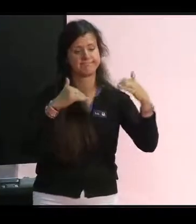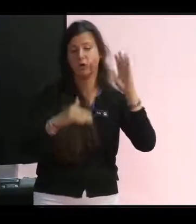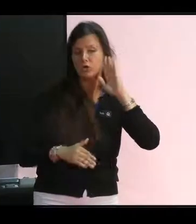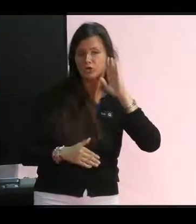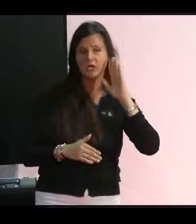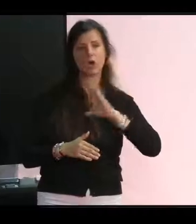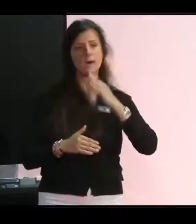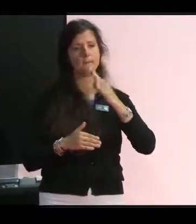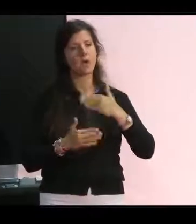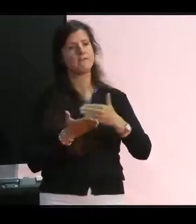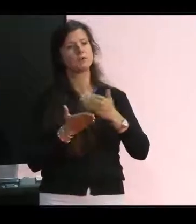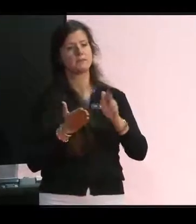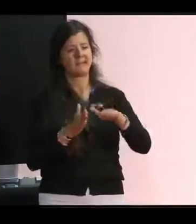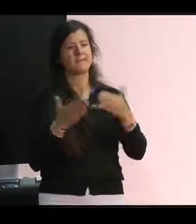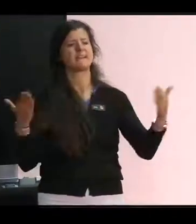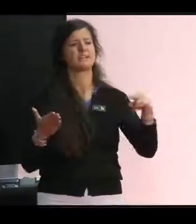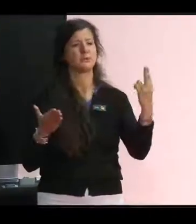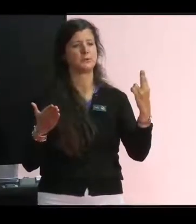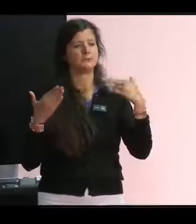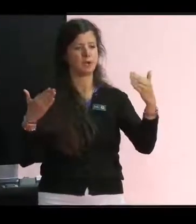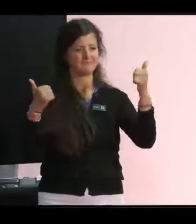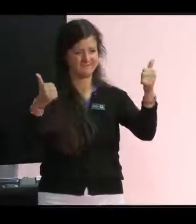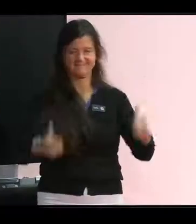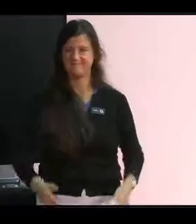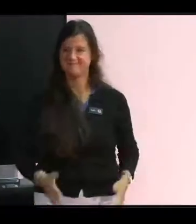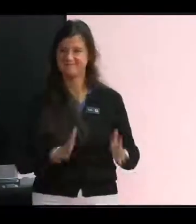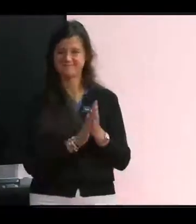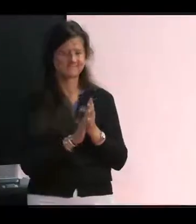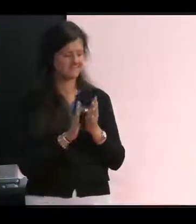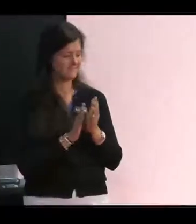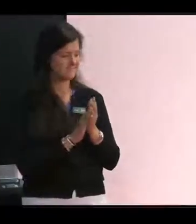bokmässa. Stort